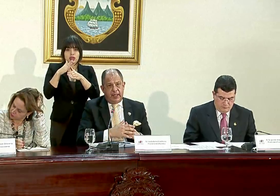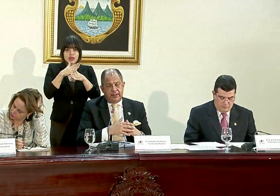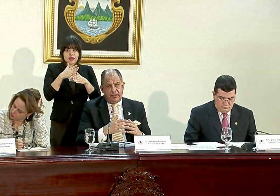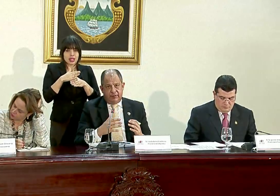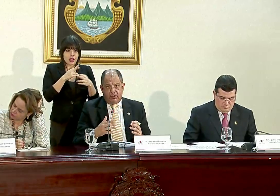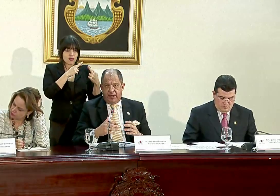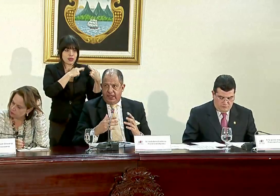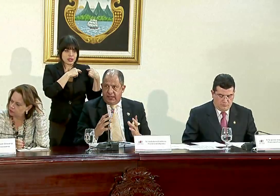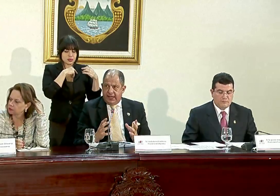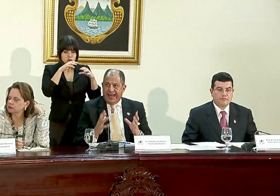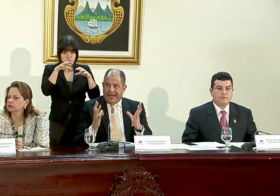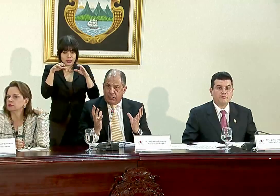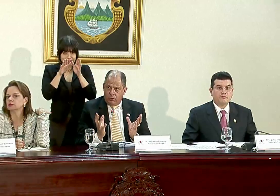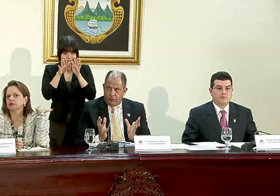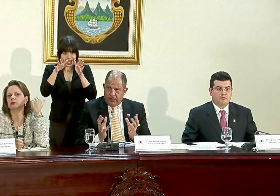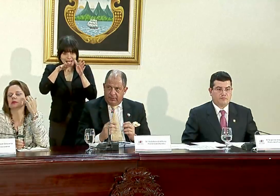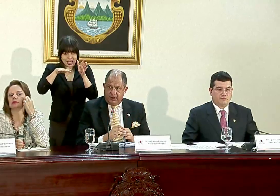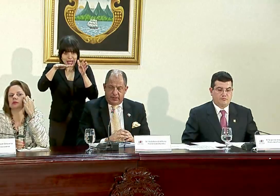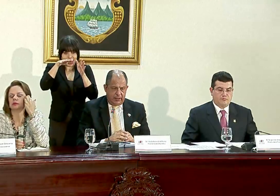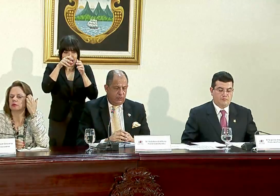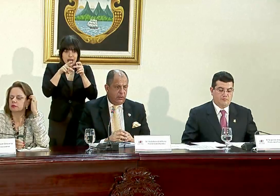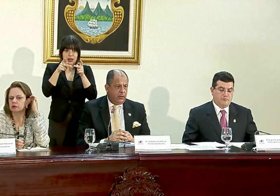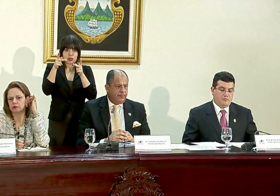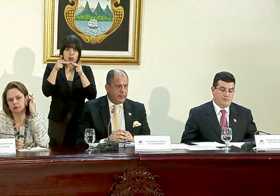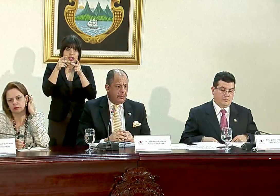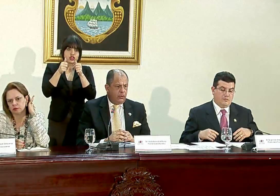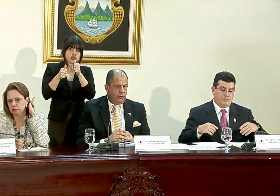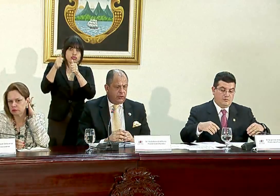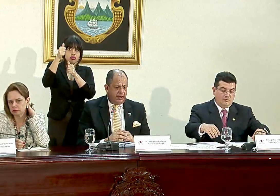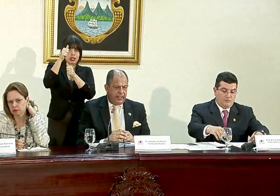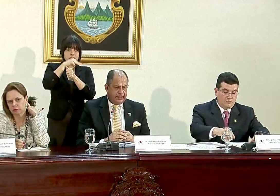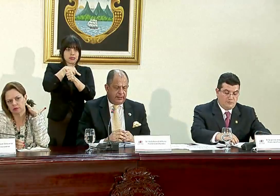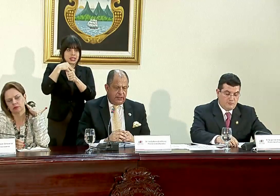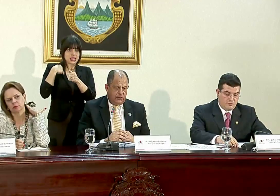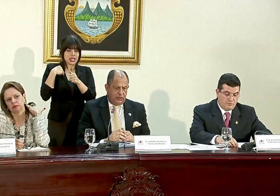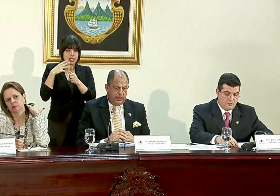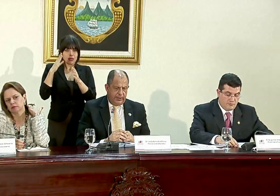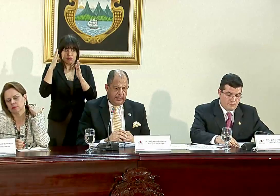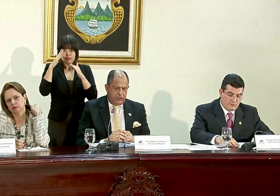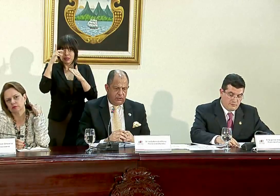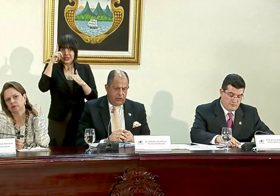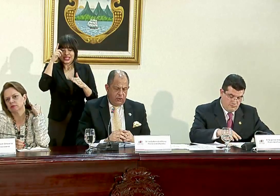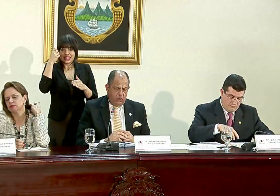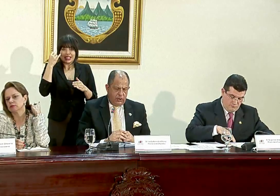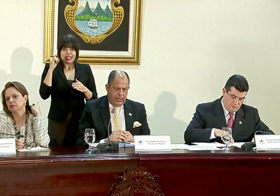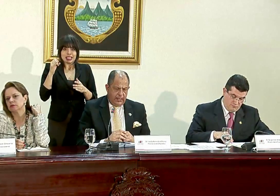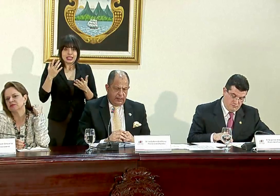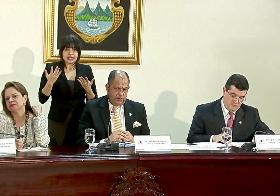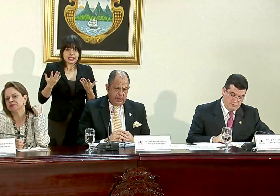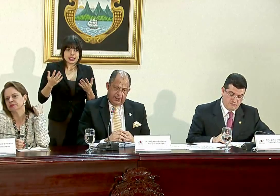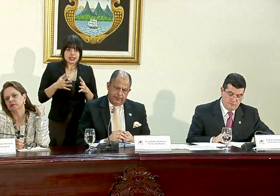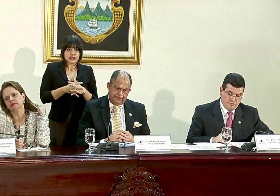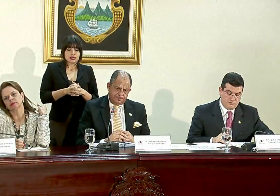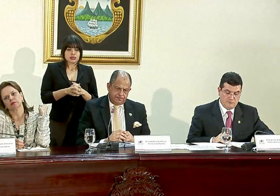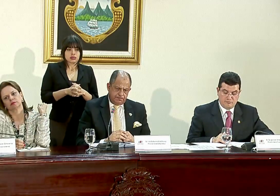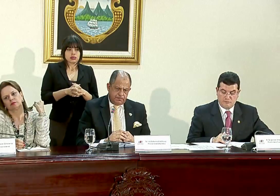responsabilidades de forma general en la cúpula del ministerio no tendría sentido haber hecho una